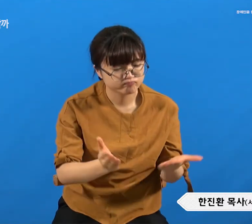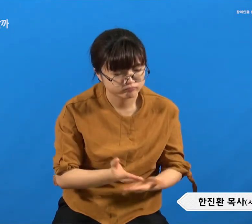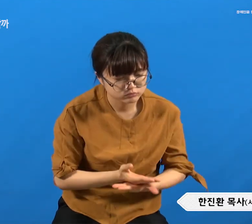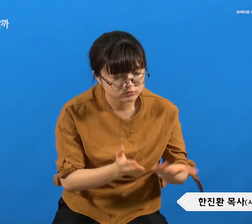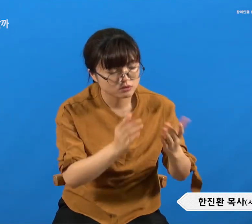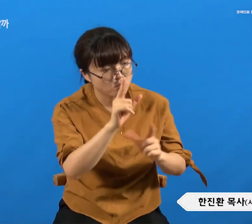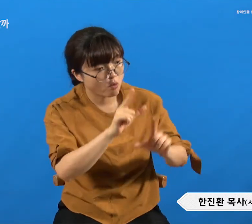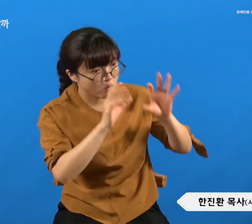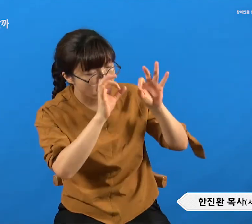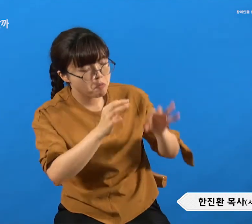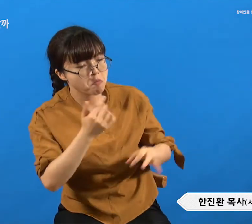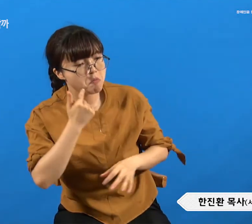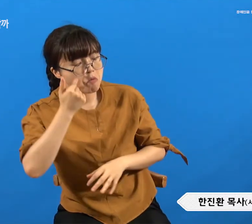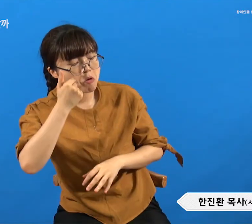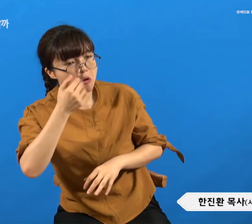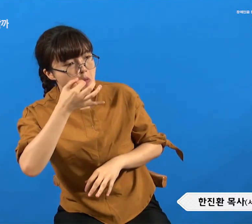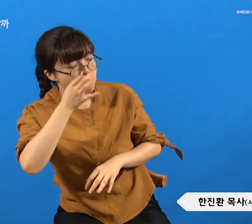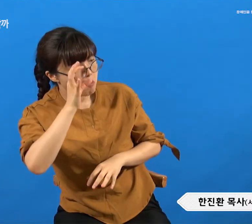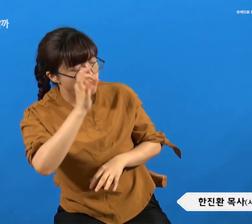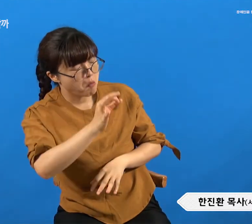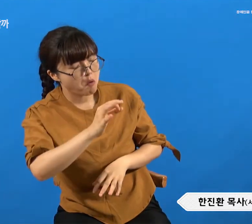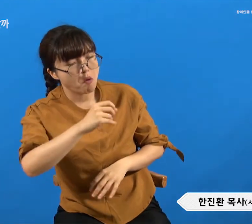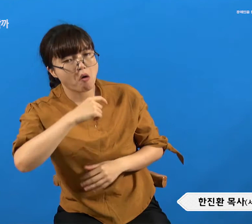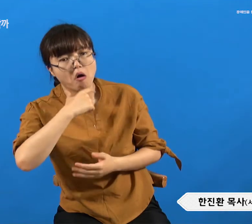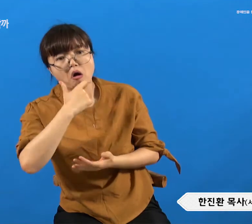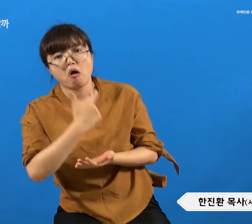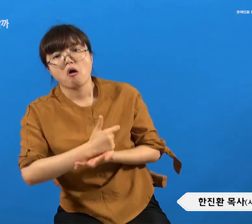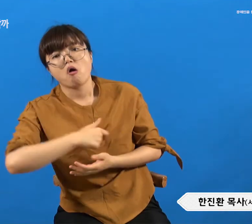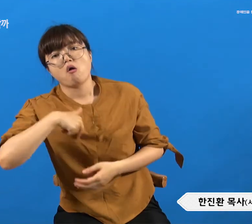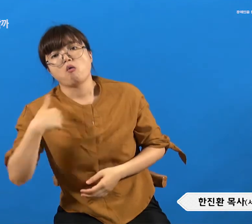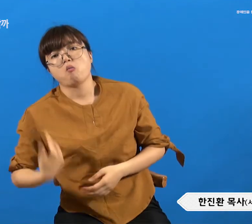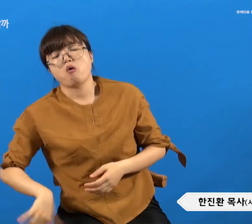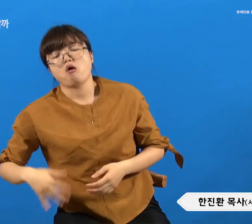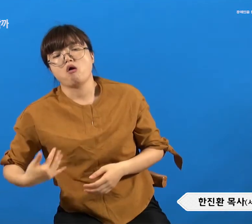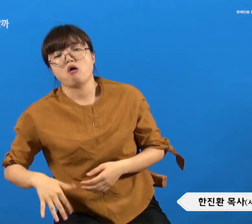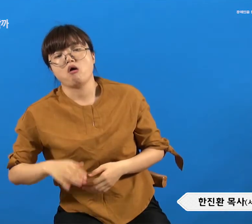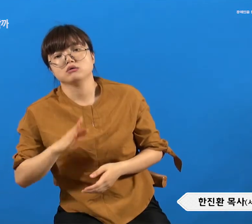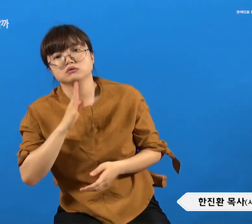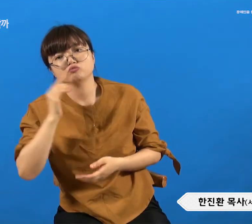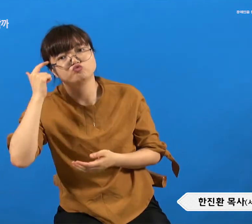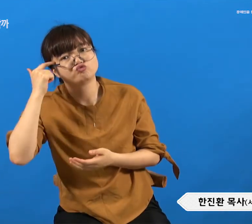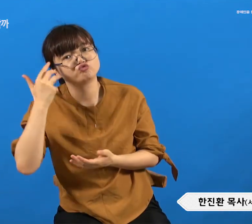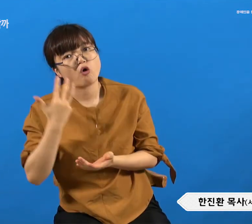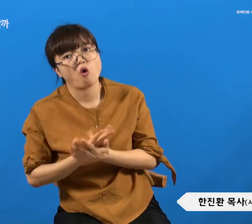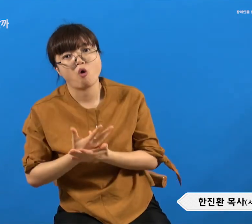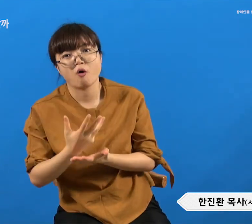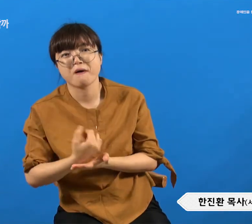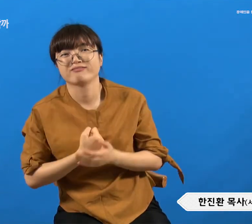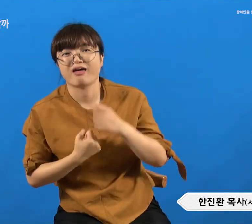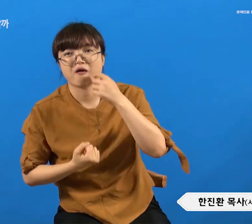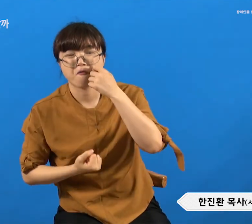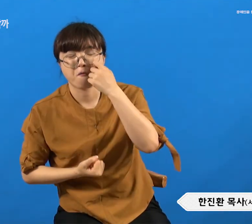모습을 보면서 아주 한국에서는 보기 힘든 신선한 충격을 받았다고 합니다.